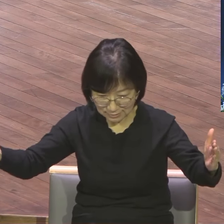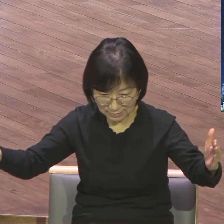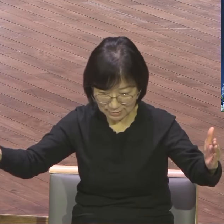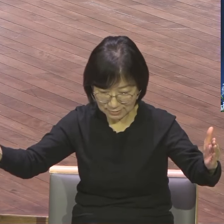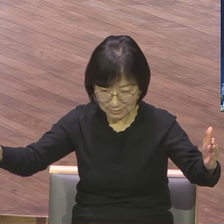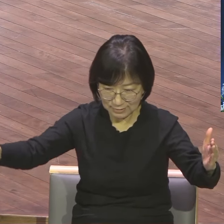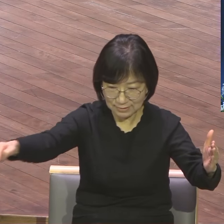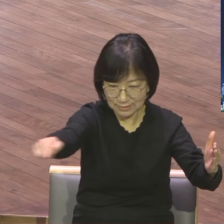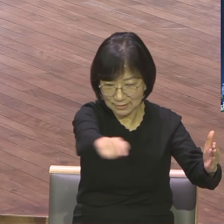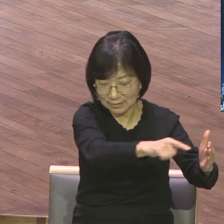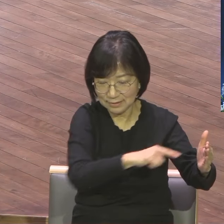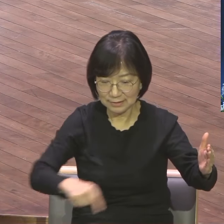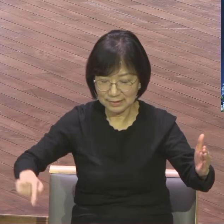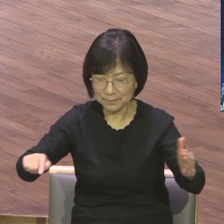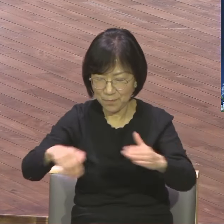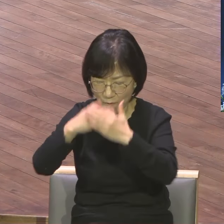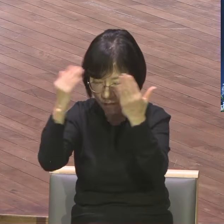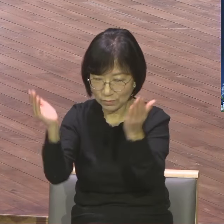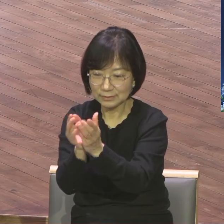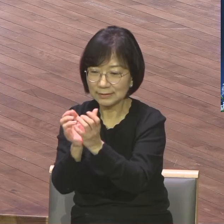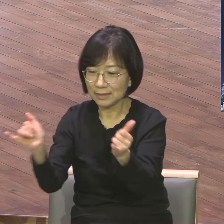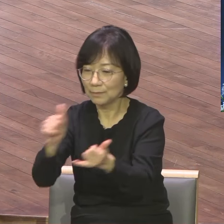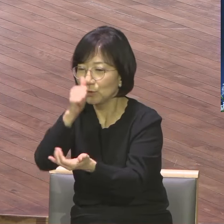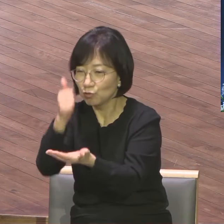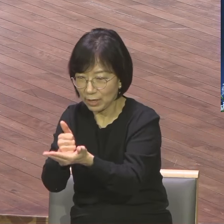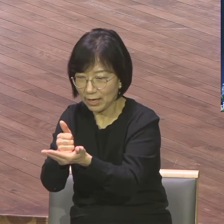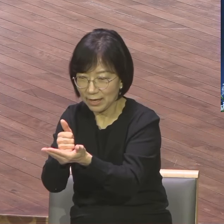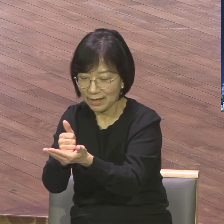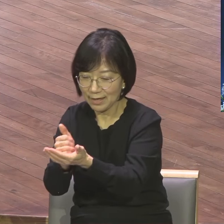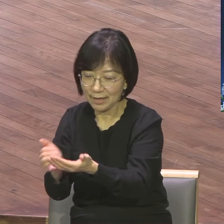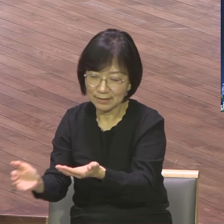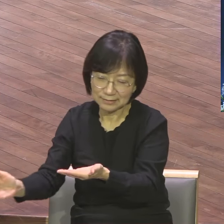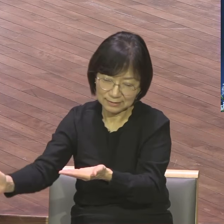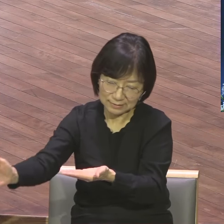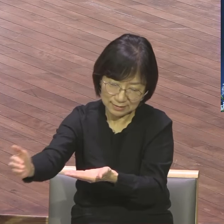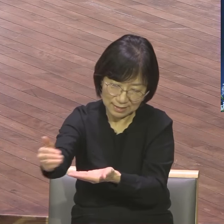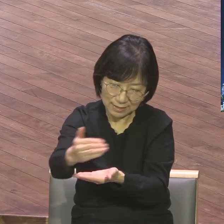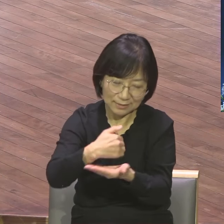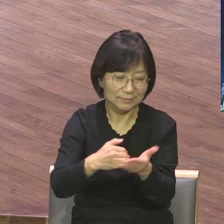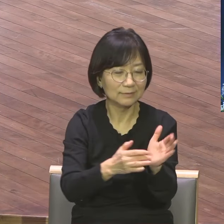죄가 예수님께 넘어간 거예요. 예수님이 이제 어린 양입니다.